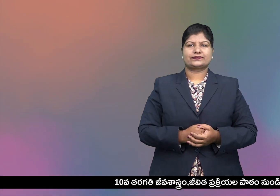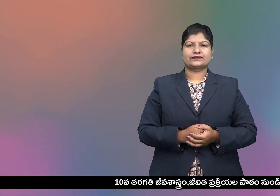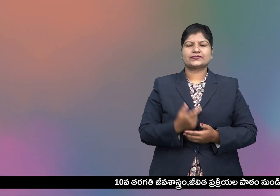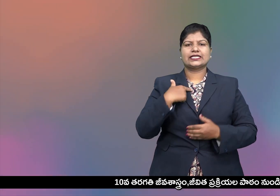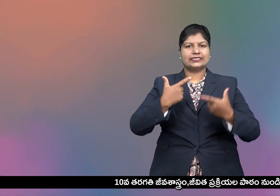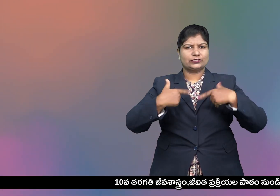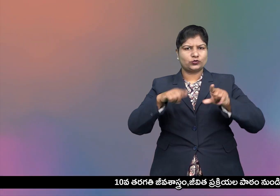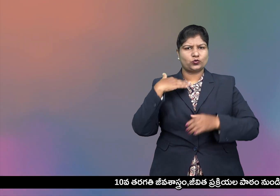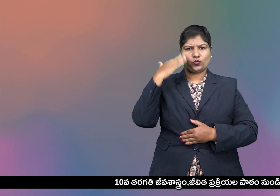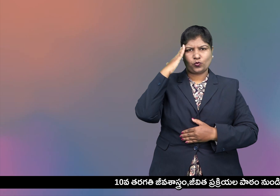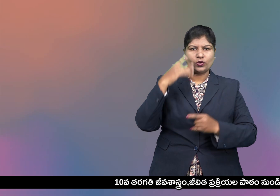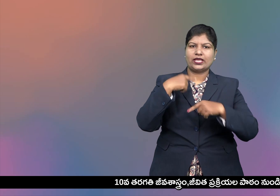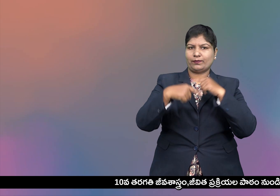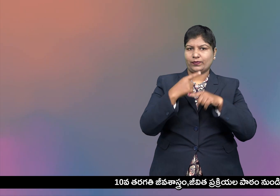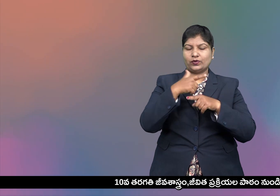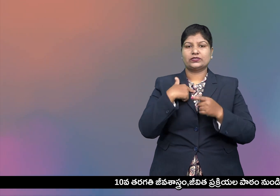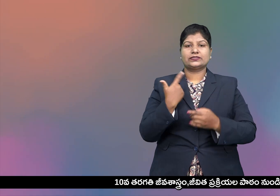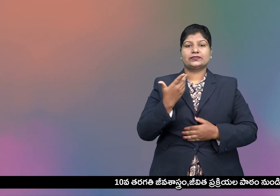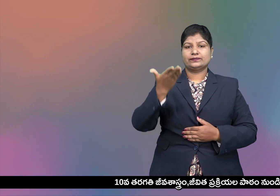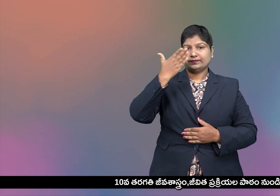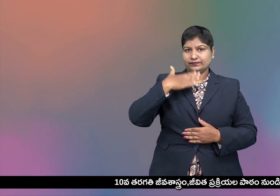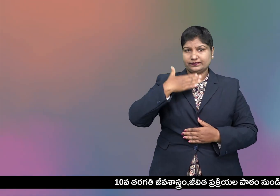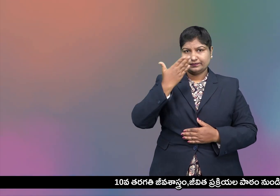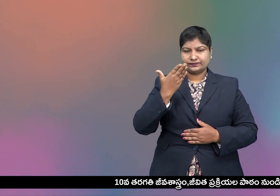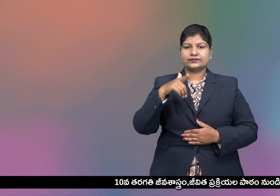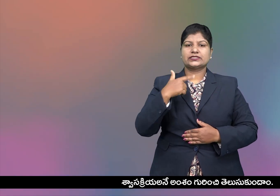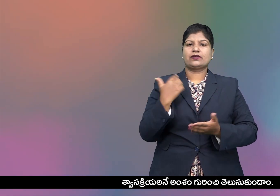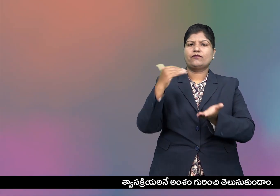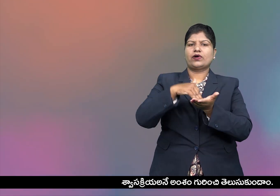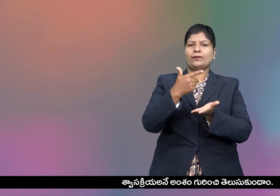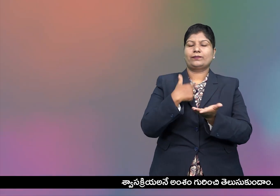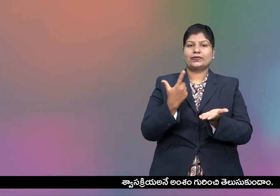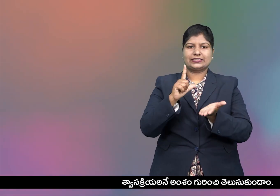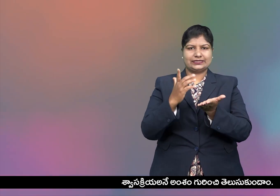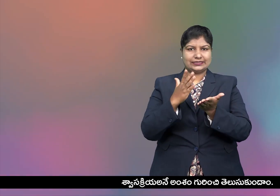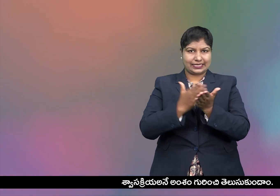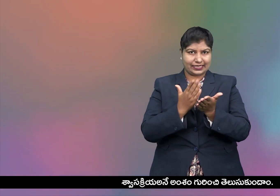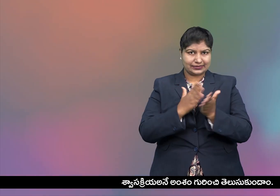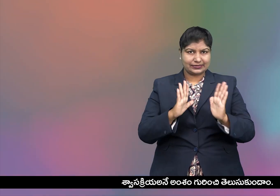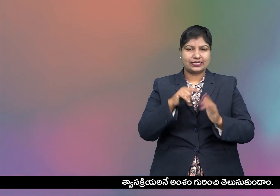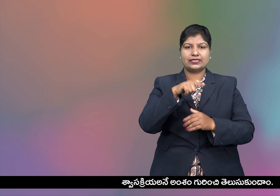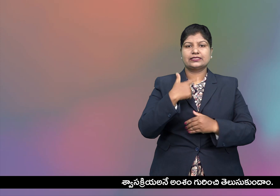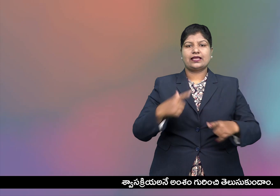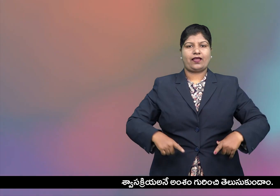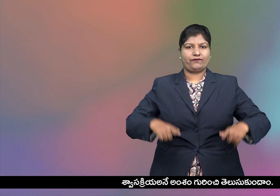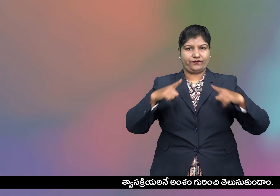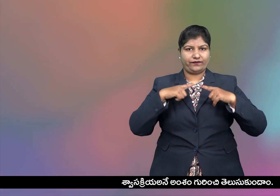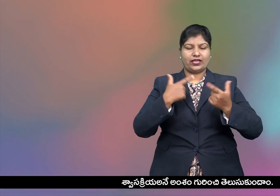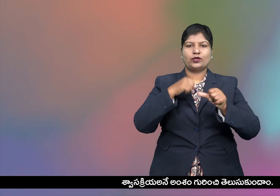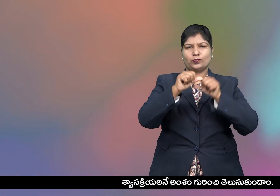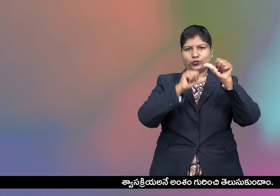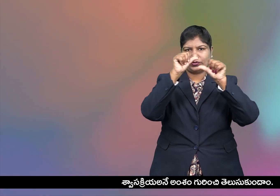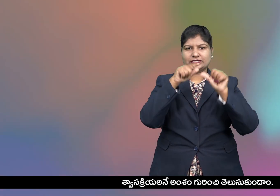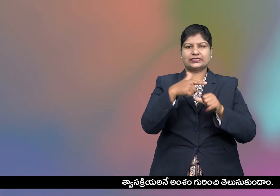10వ తరగతి జీవశాస్త్రం జీవిత ప్రక్రియల పాఠం నుండి శ్వాసక్రియ అనే అంశం గురించి